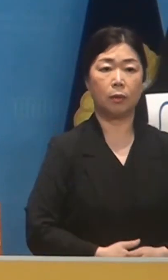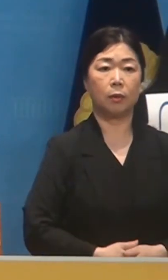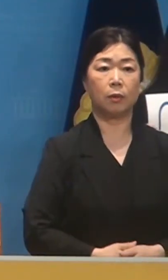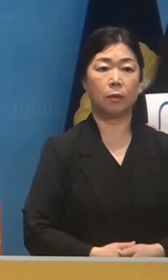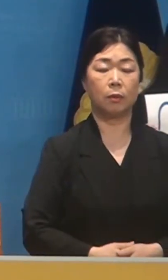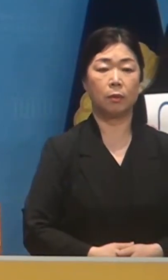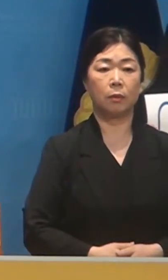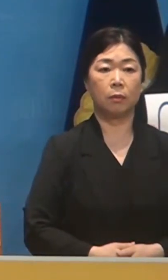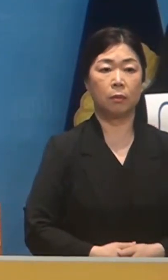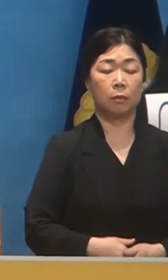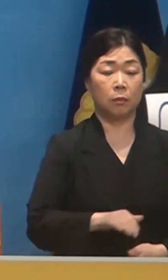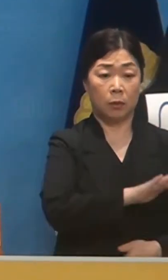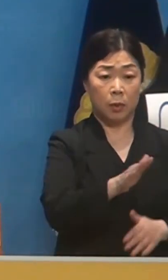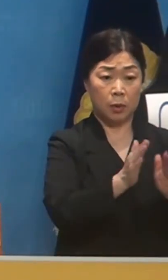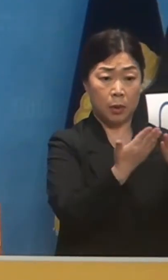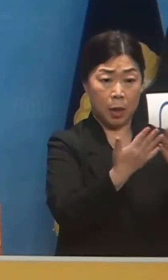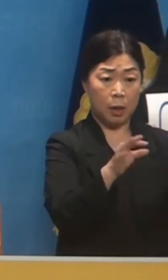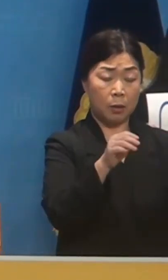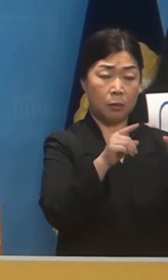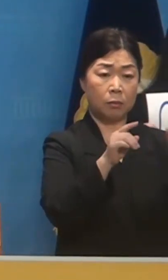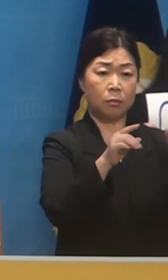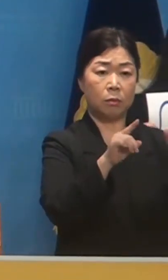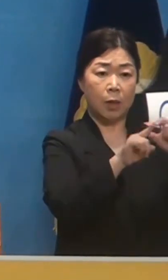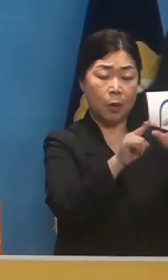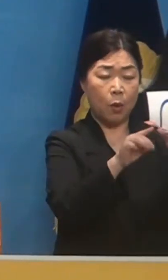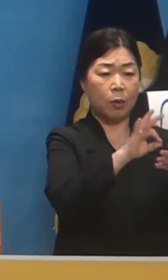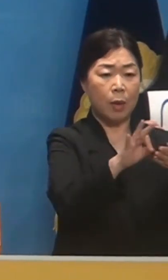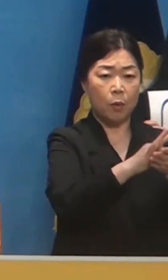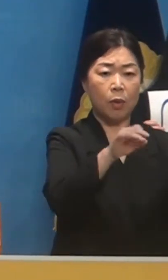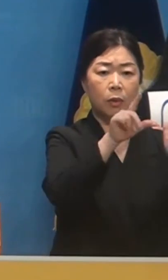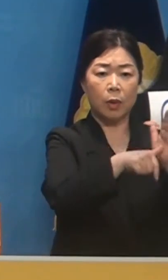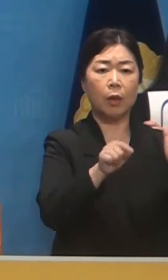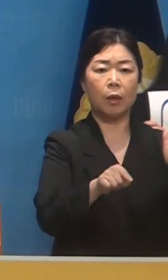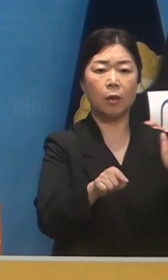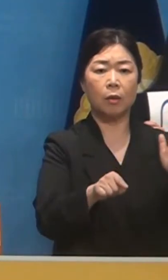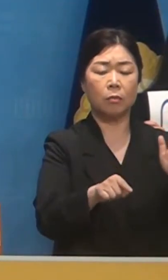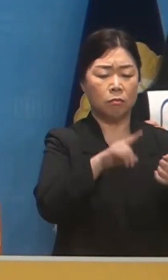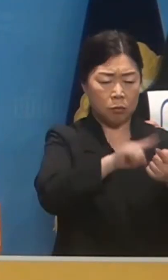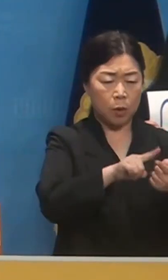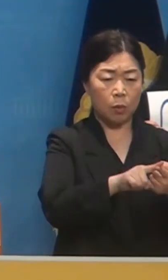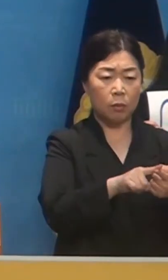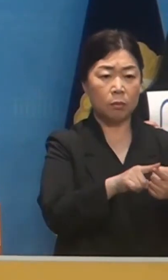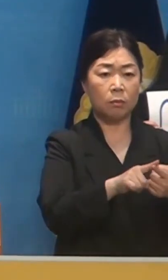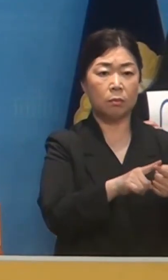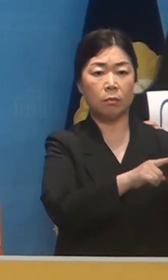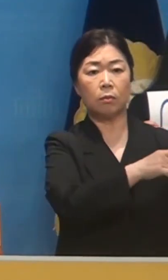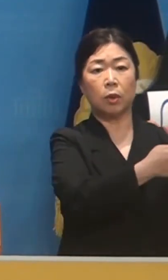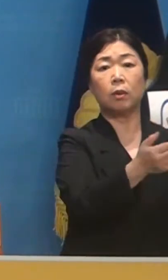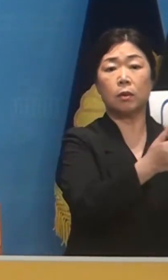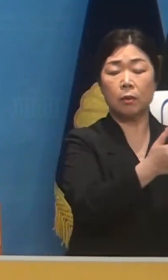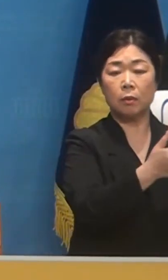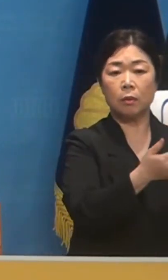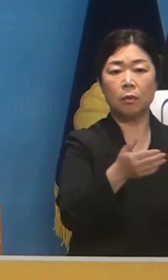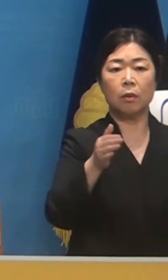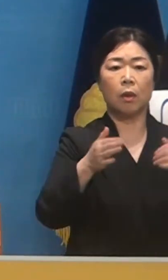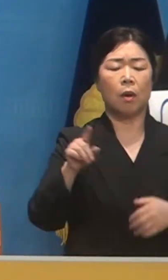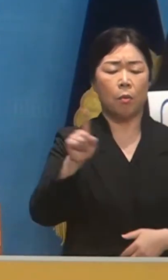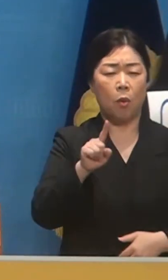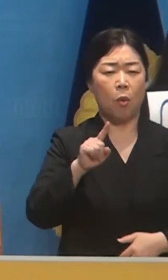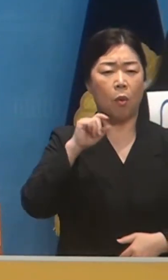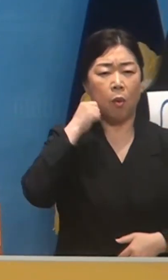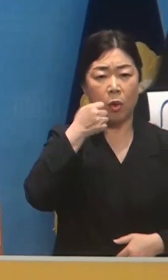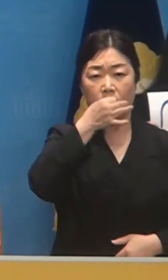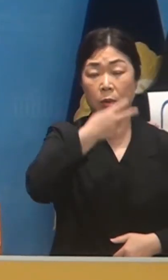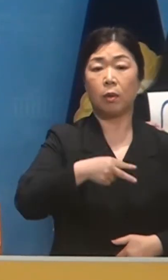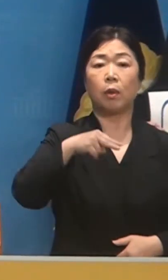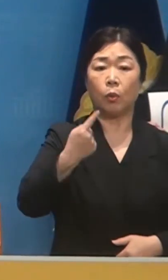앞으로 저희들은 아무리 어려운 일이 있더라도 올바른 역사를 바로 세우기 위해서는